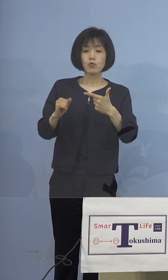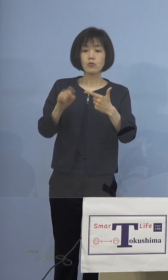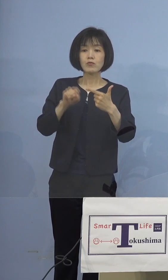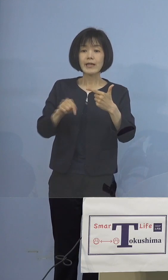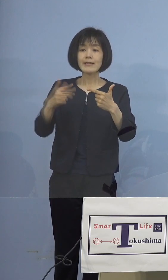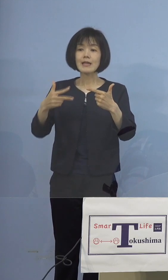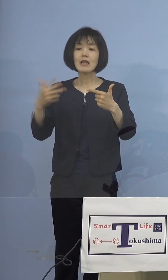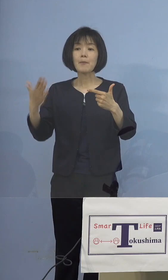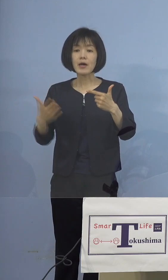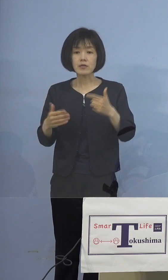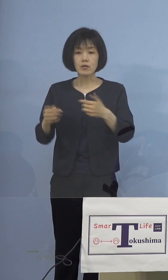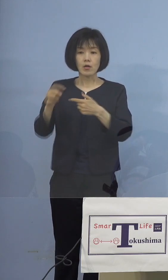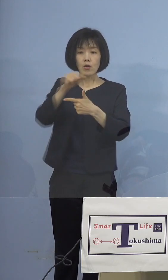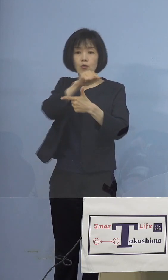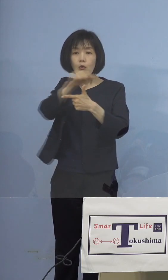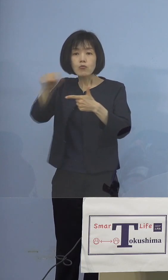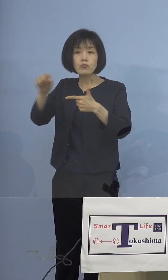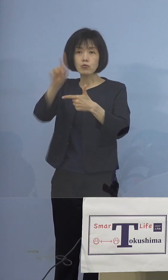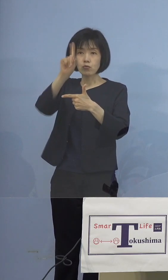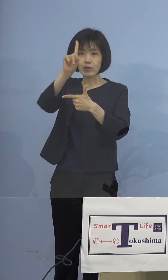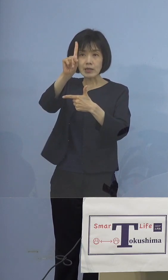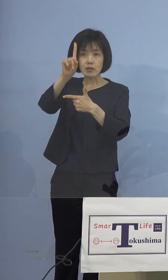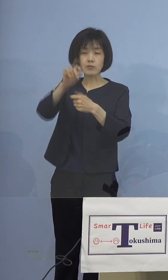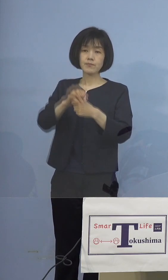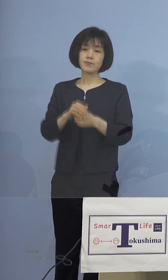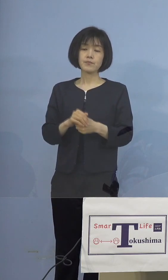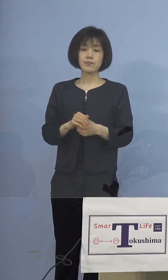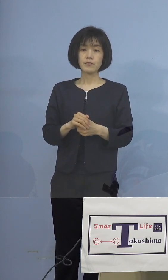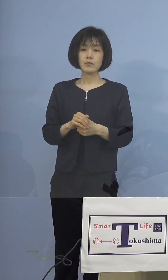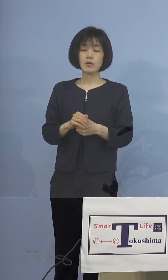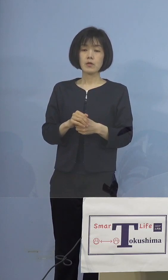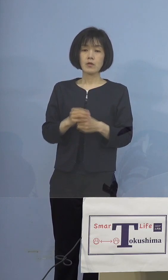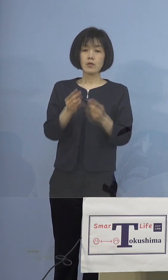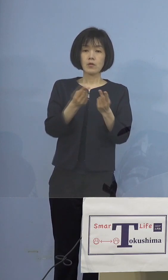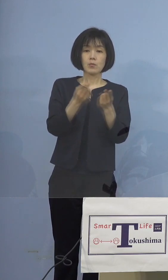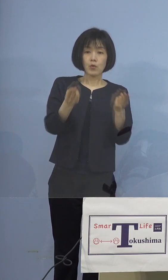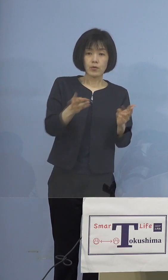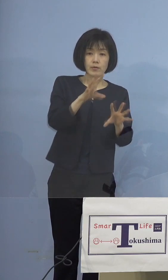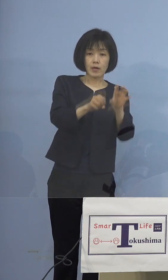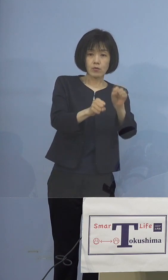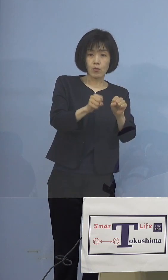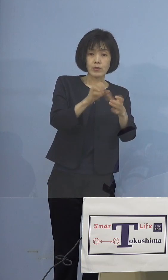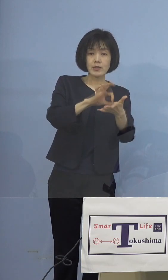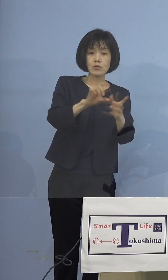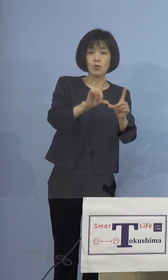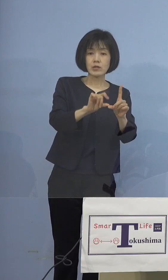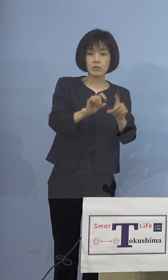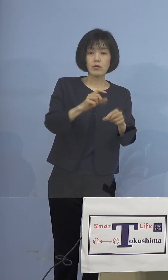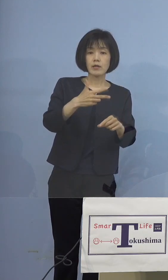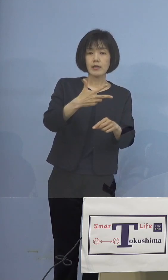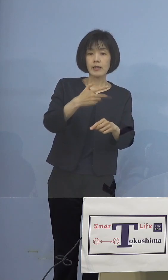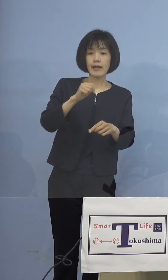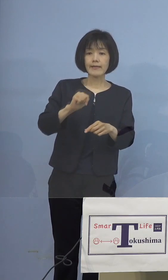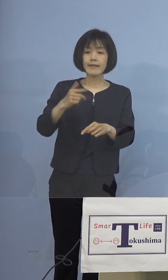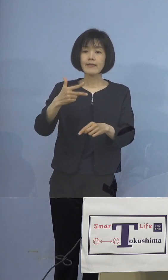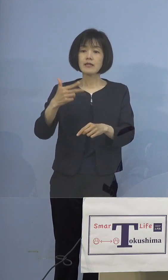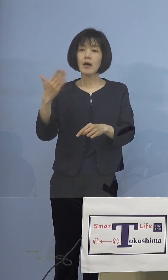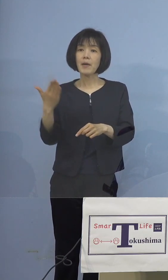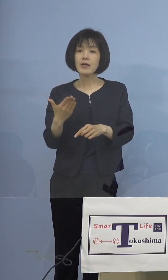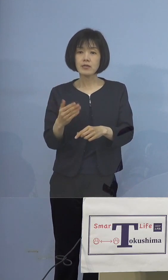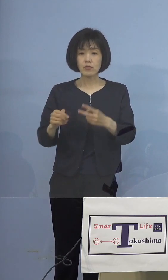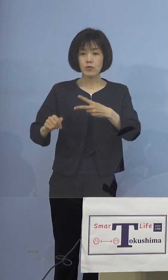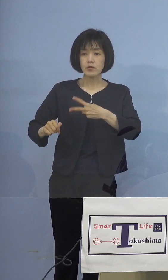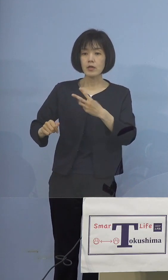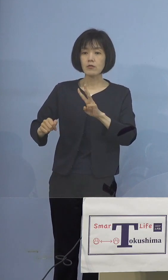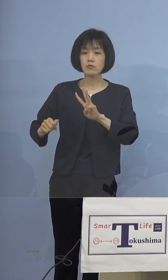16.7%、 6分の1となります。確保病床の使用率は7.7%、